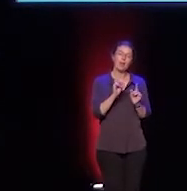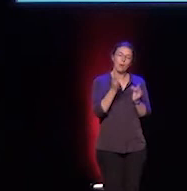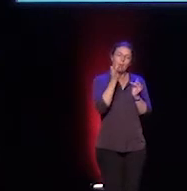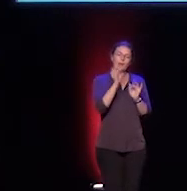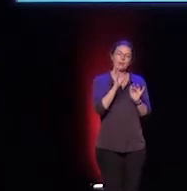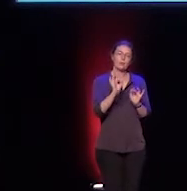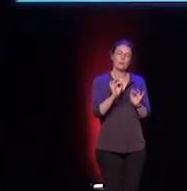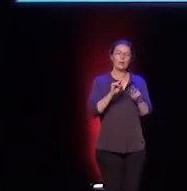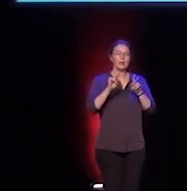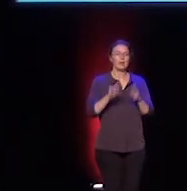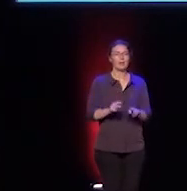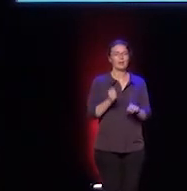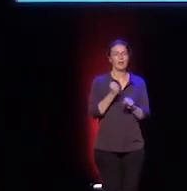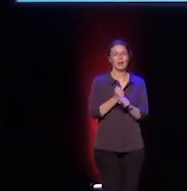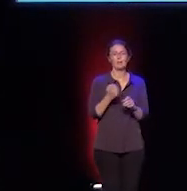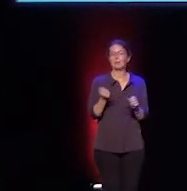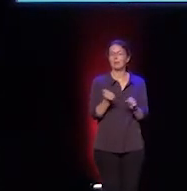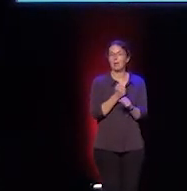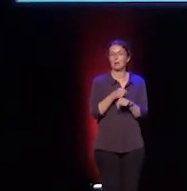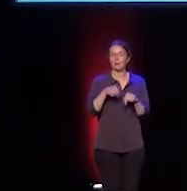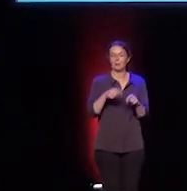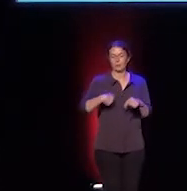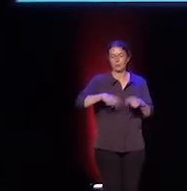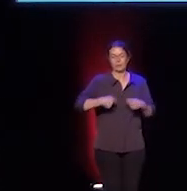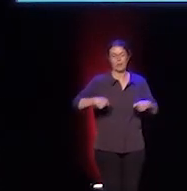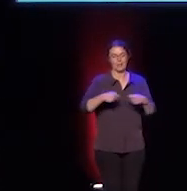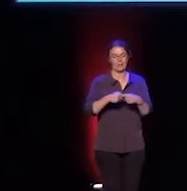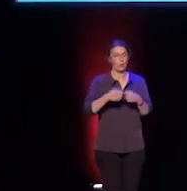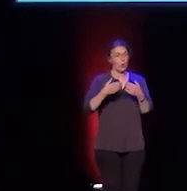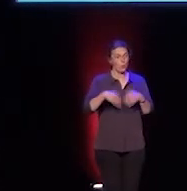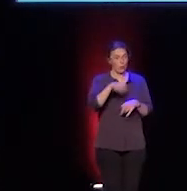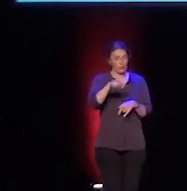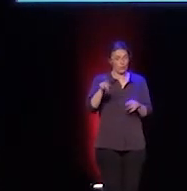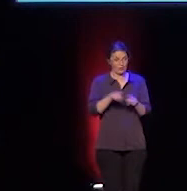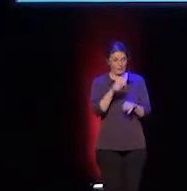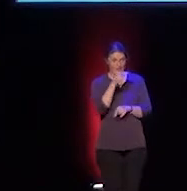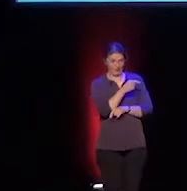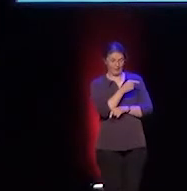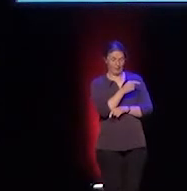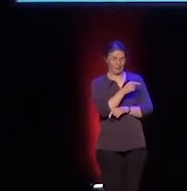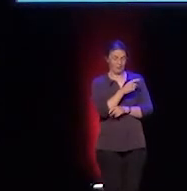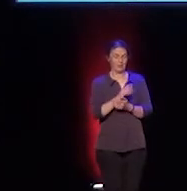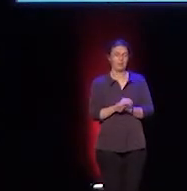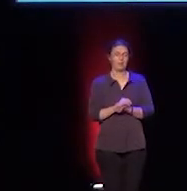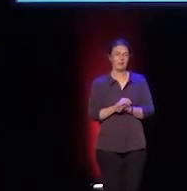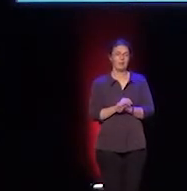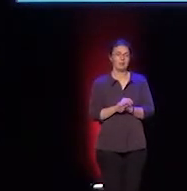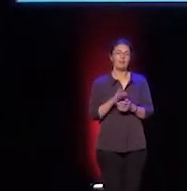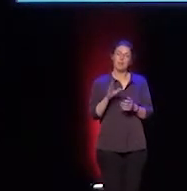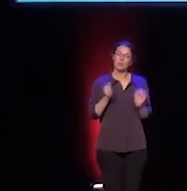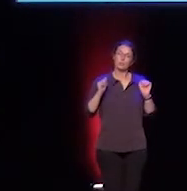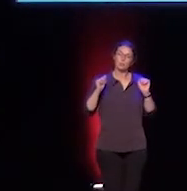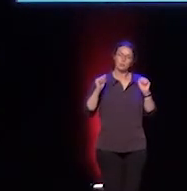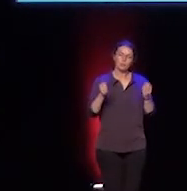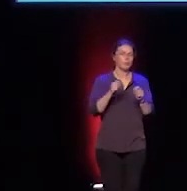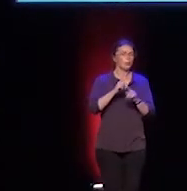die Ehrenamtsarbeit in unserem Verband. Ohne Leute wie dich, Eduard, die mit anpacken